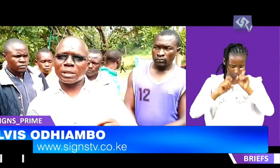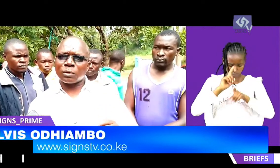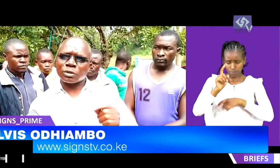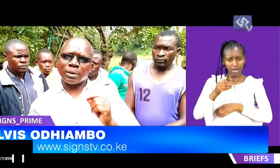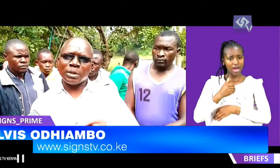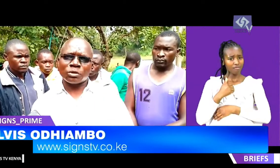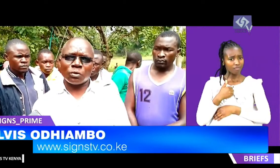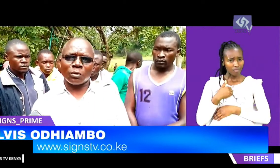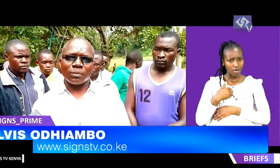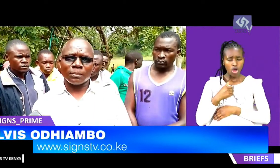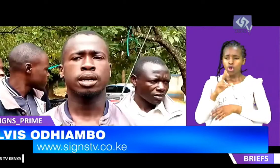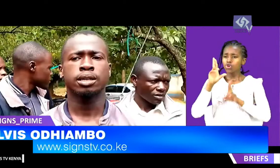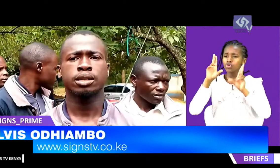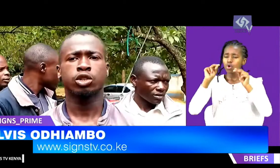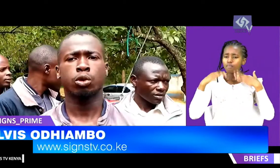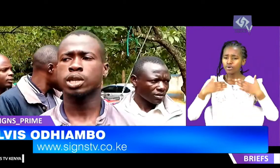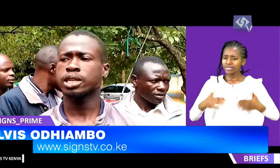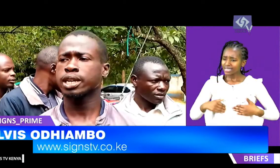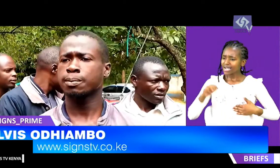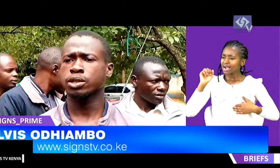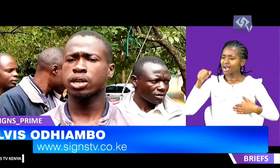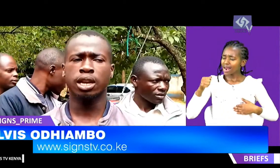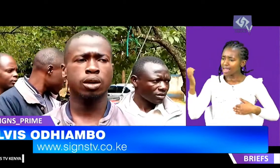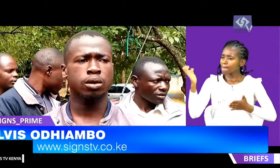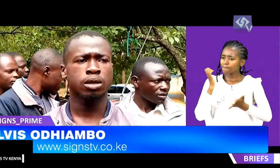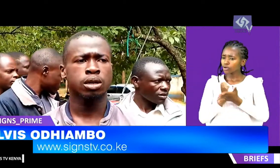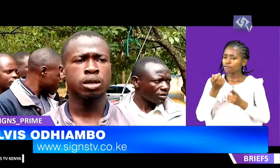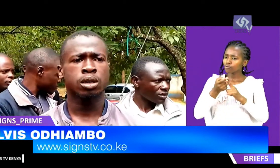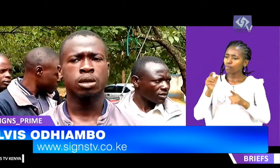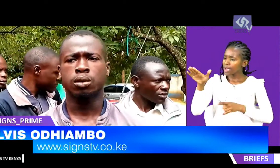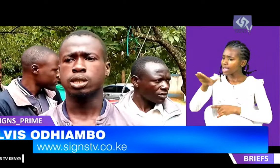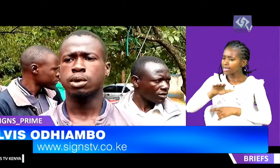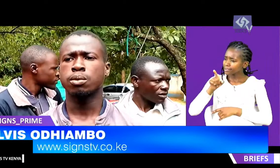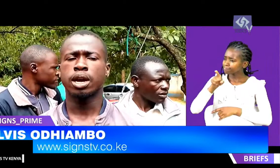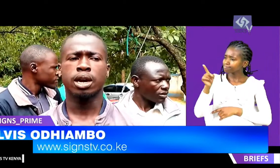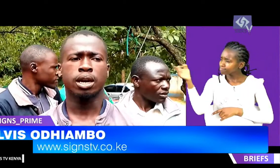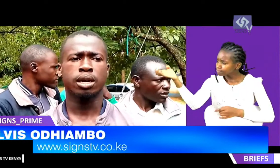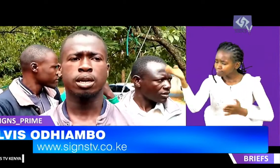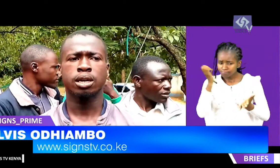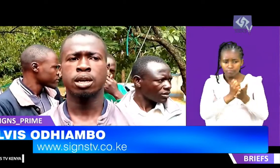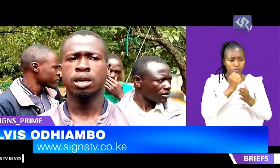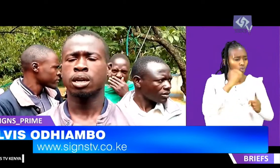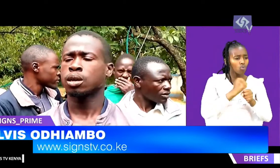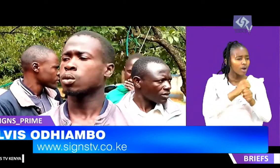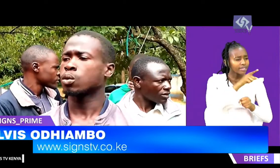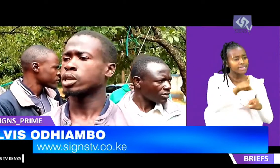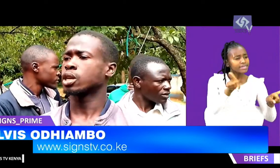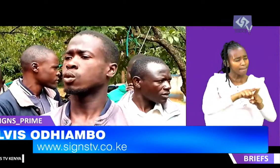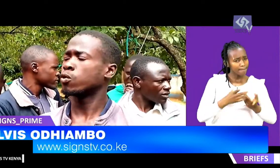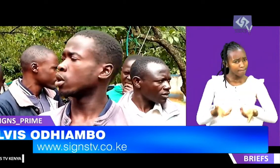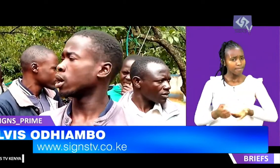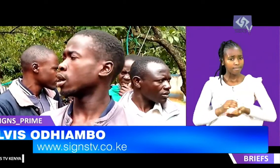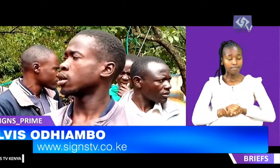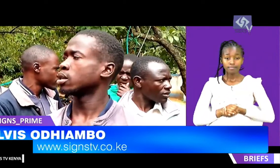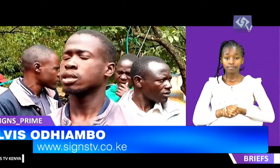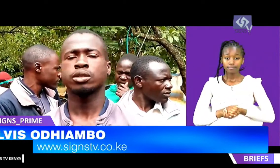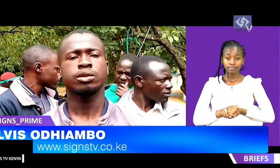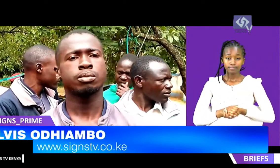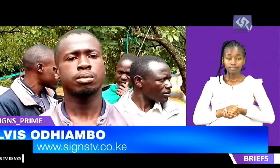hata kusimamia store? Tumekusanyika hapa siku ya leo kwa sababu ya kuweza kufunga